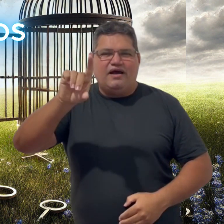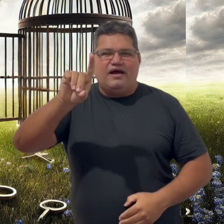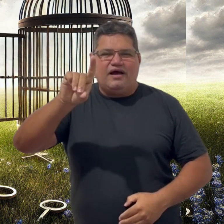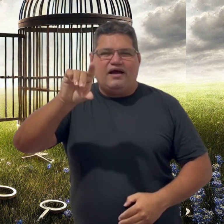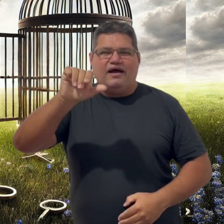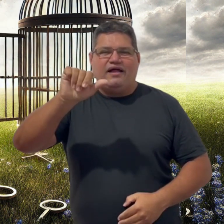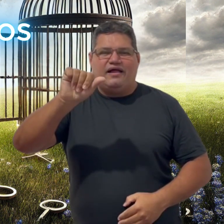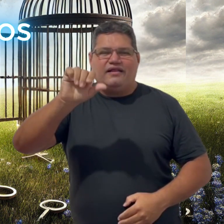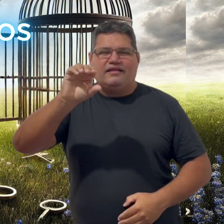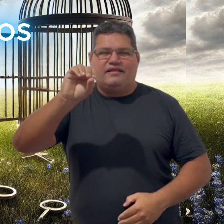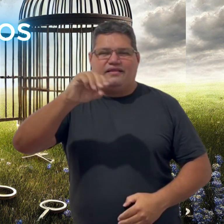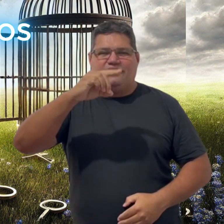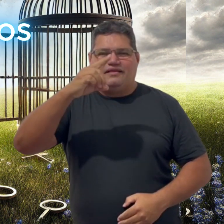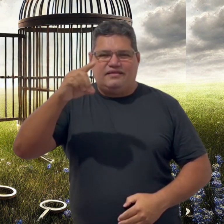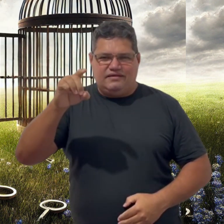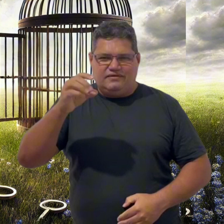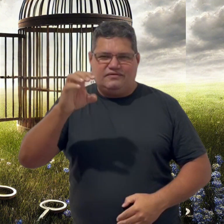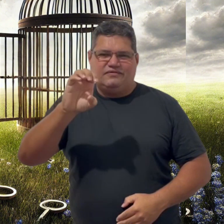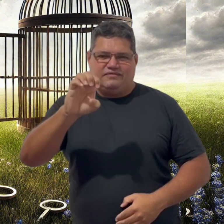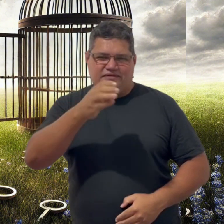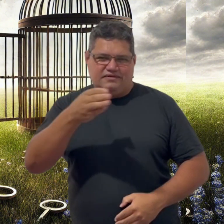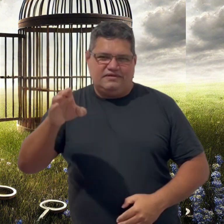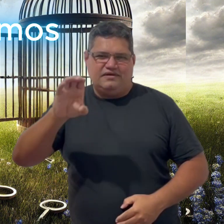nascemos, crescemos,